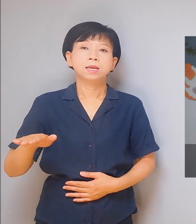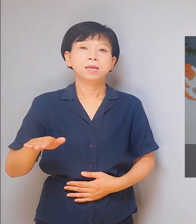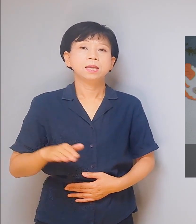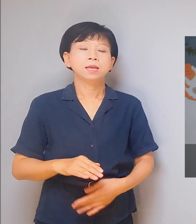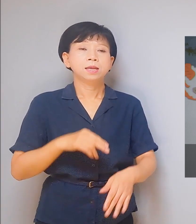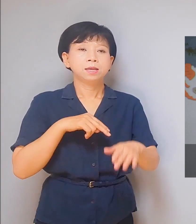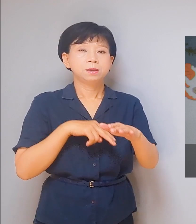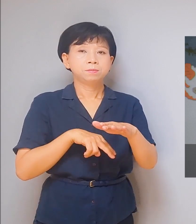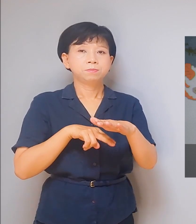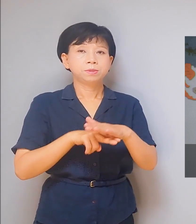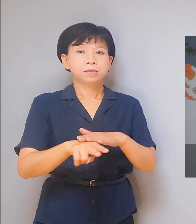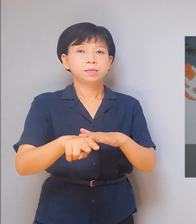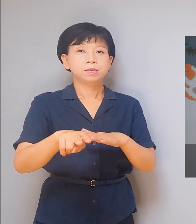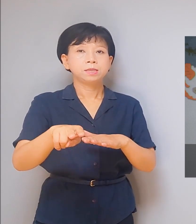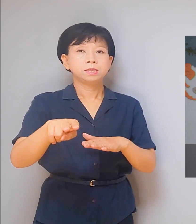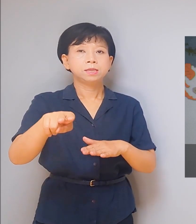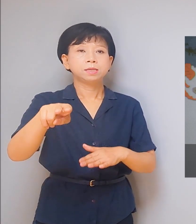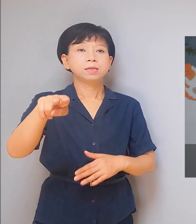우리의